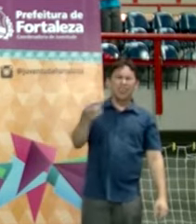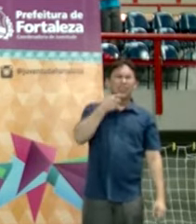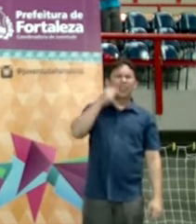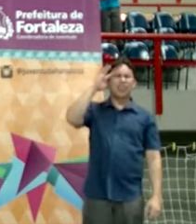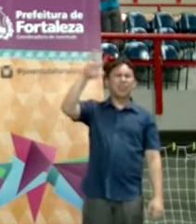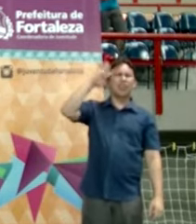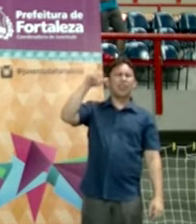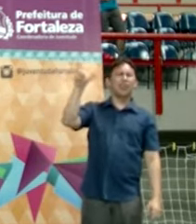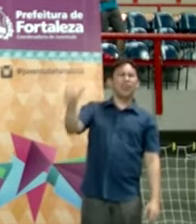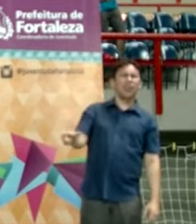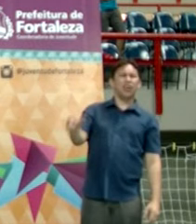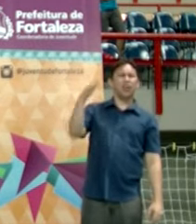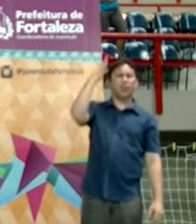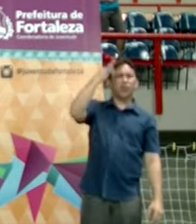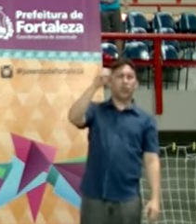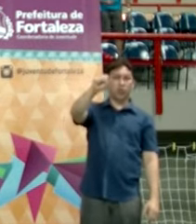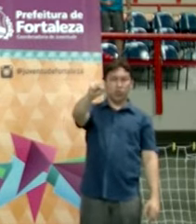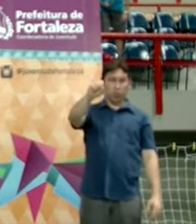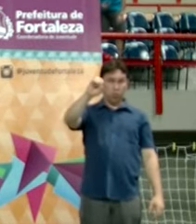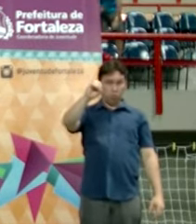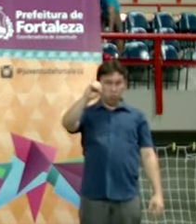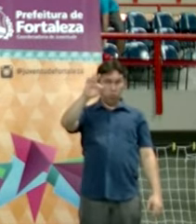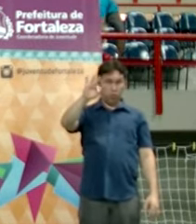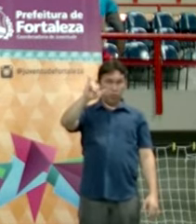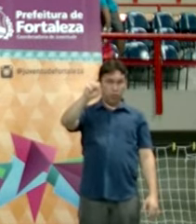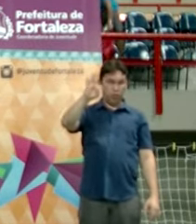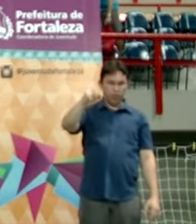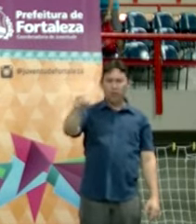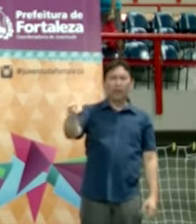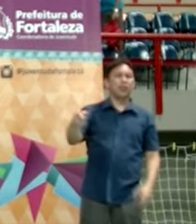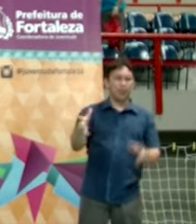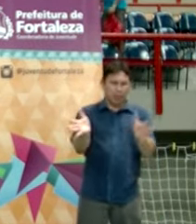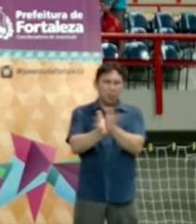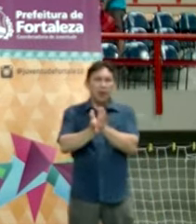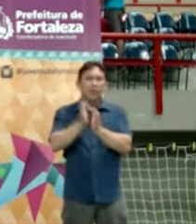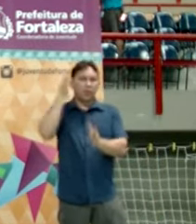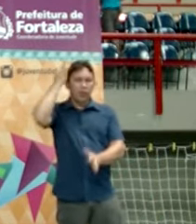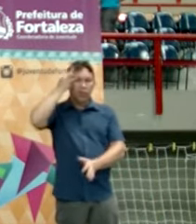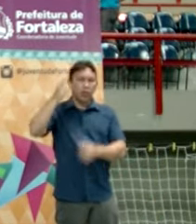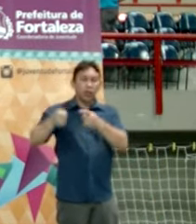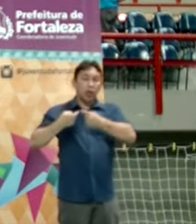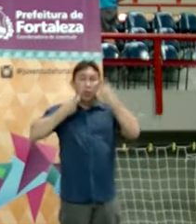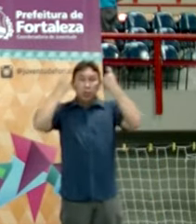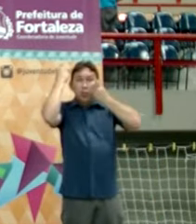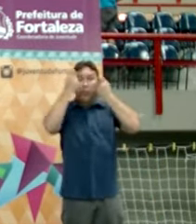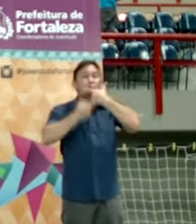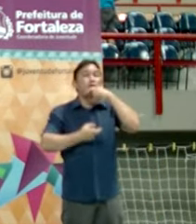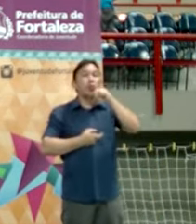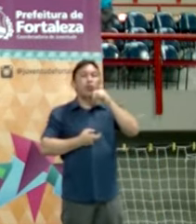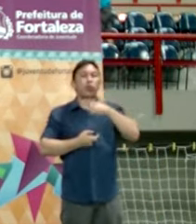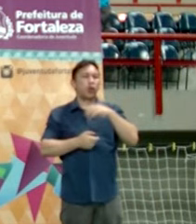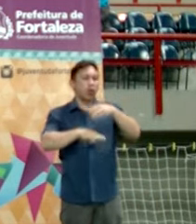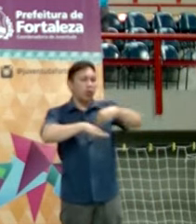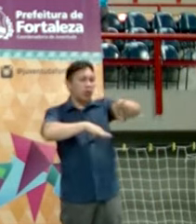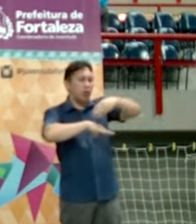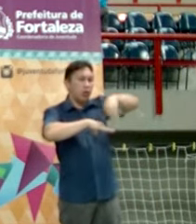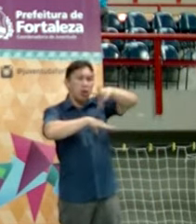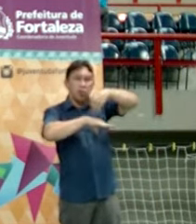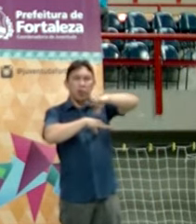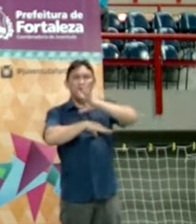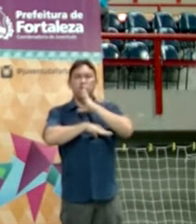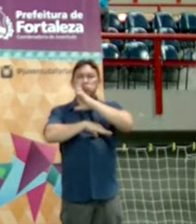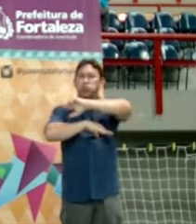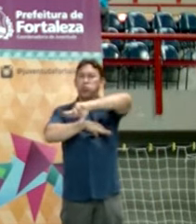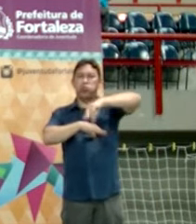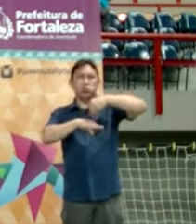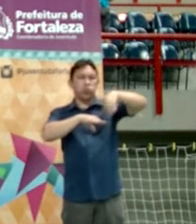esses pensadores sofistas? Os sofistas, eles eram filósofos que se preocupavam em repassar o